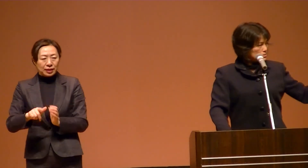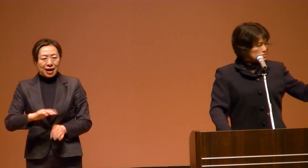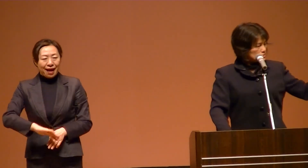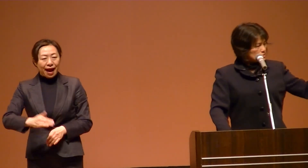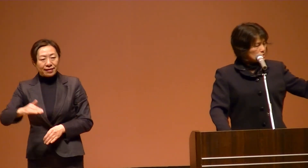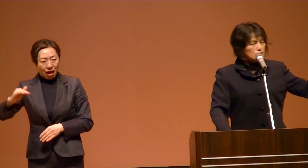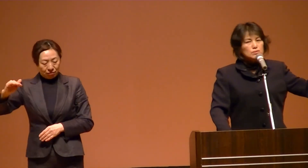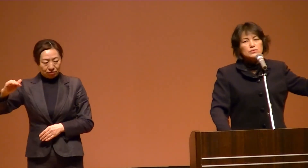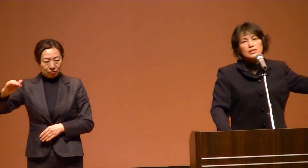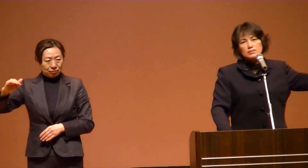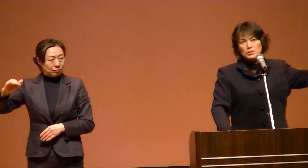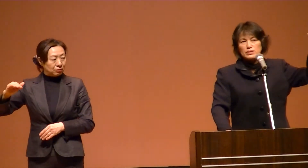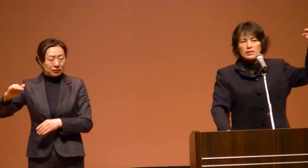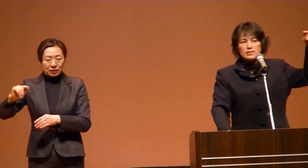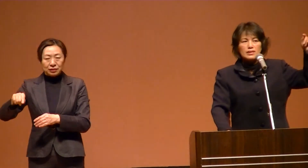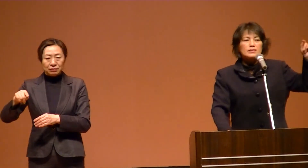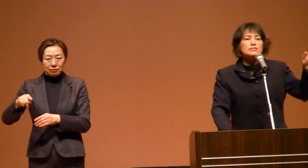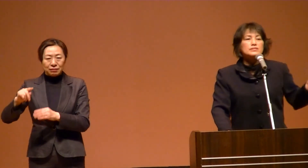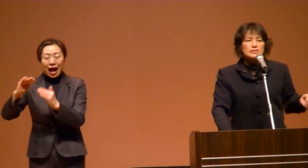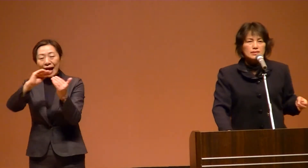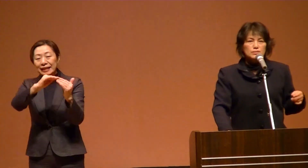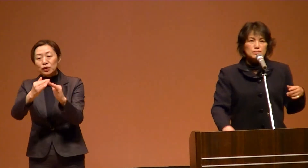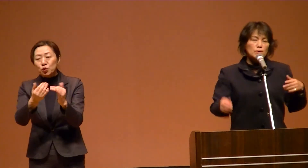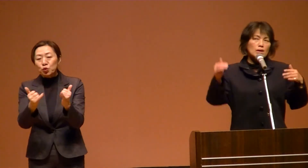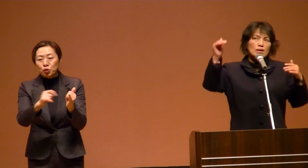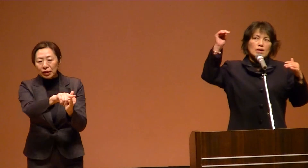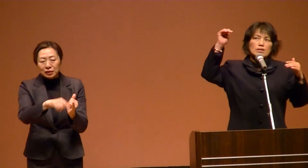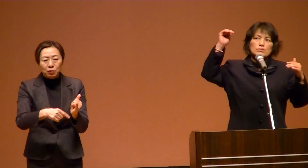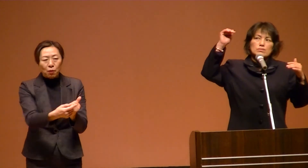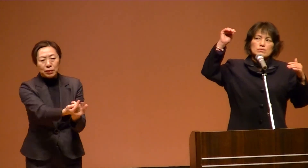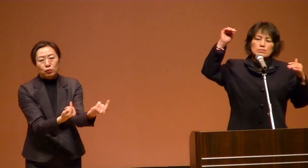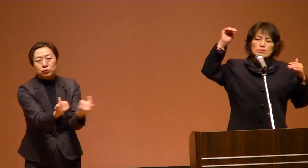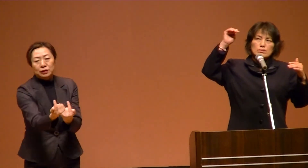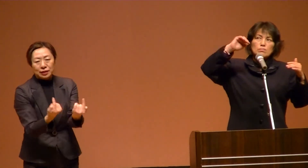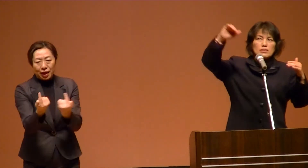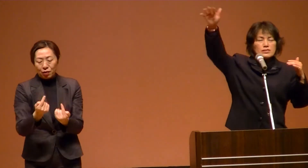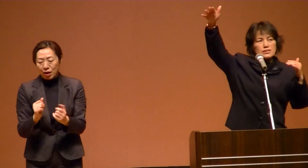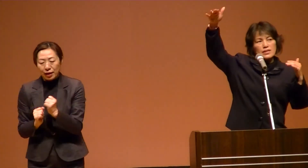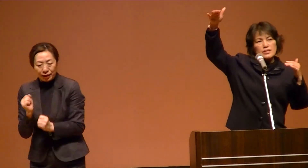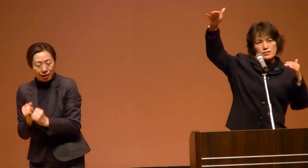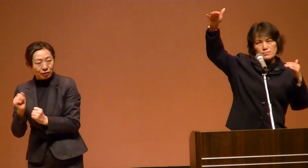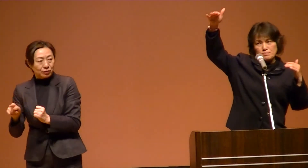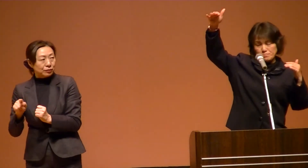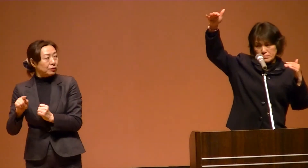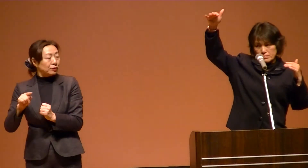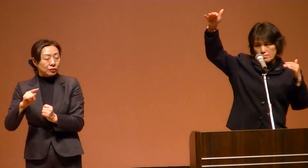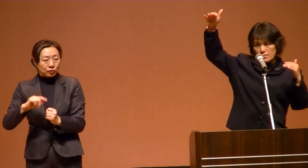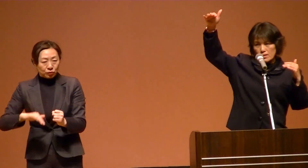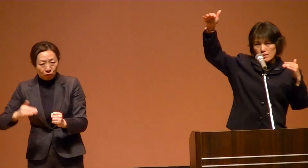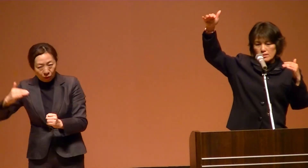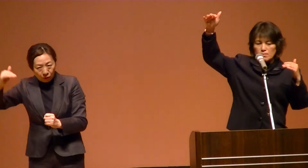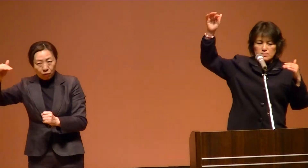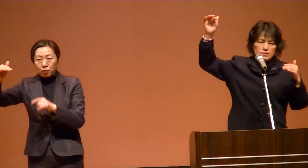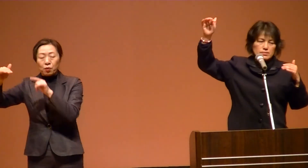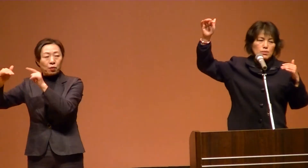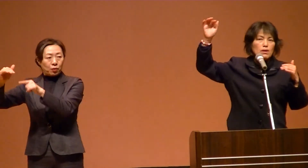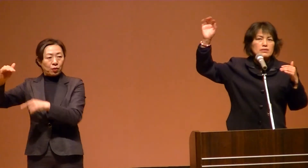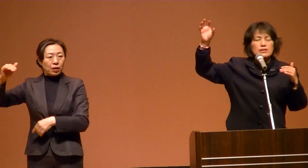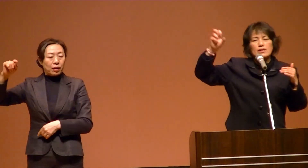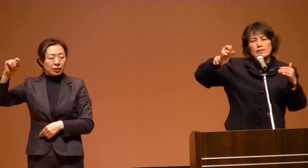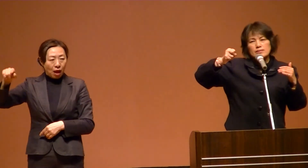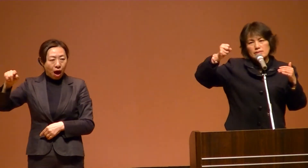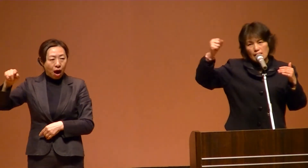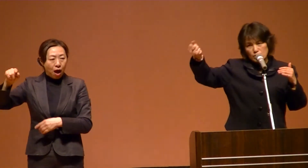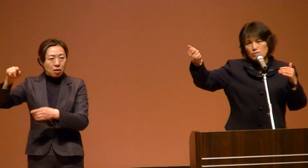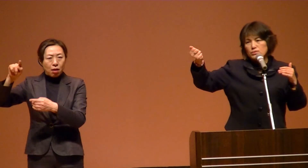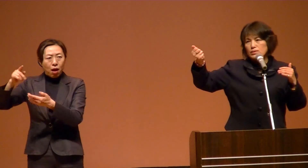の近所の人たちも避難して上がってくるんですね。そうするとあの止まっちゃったんです。多分怖く